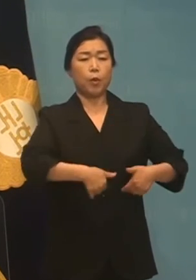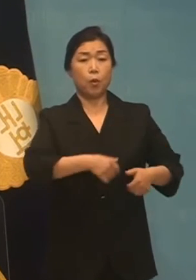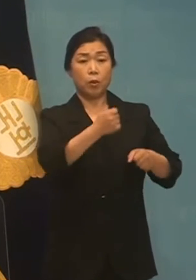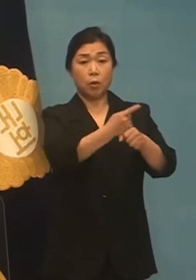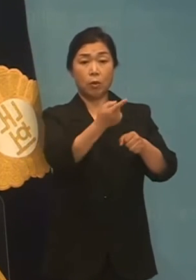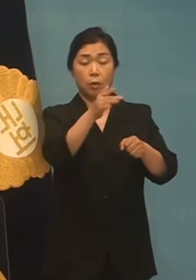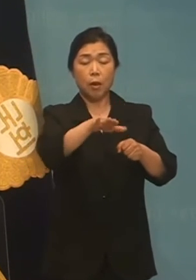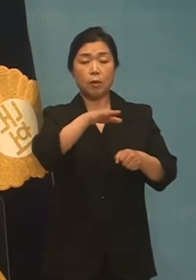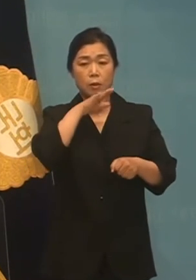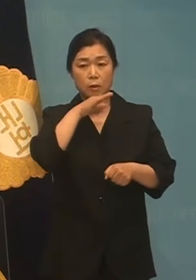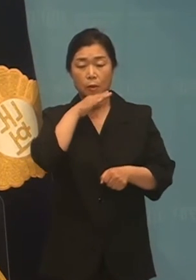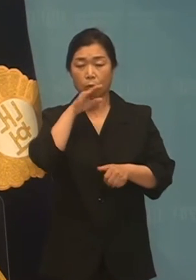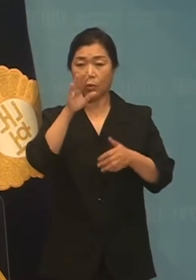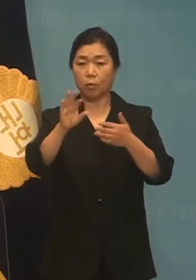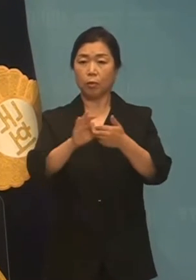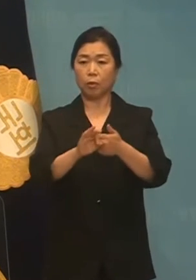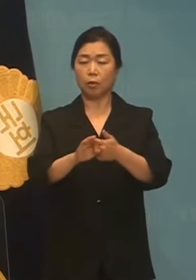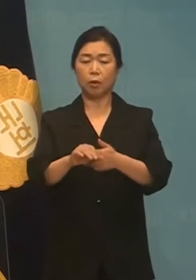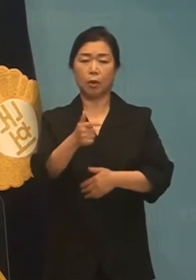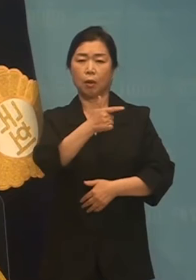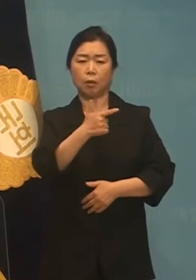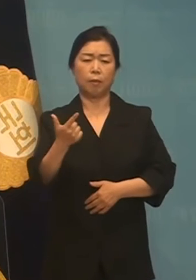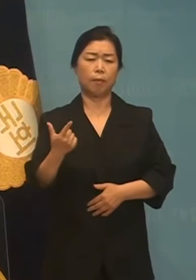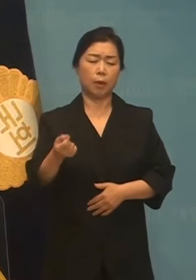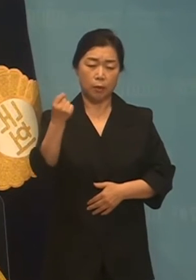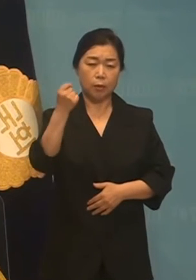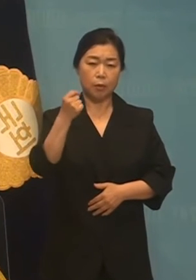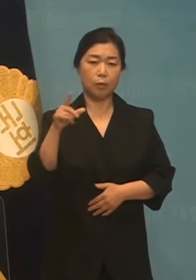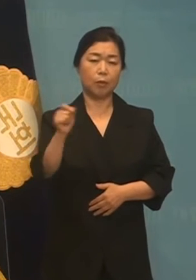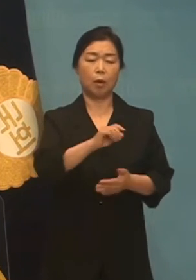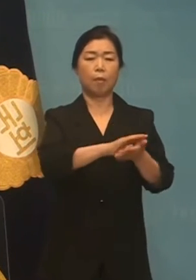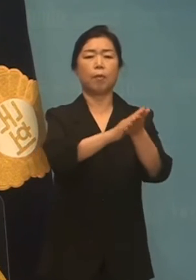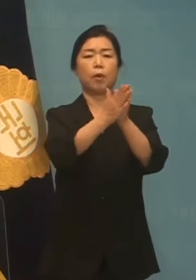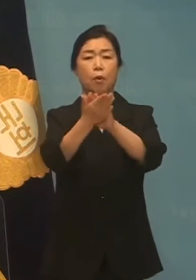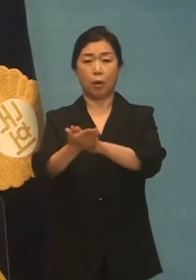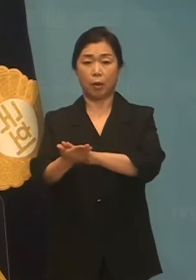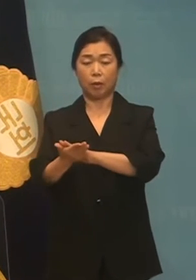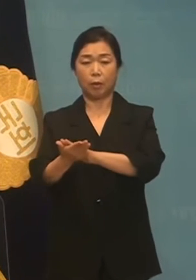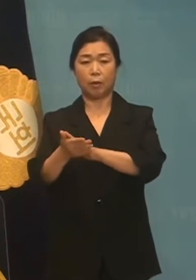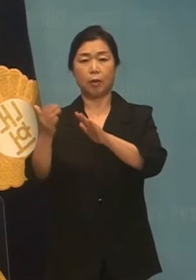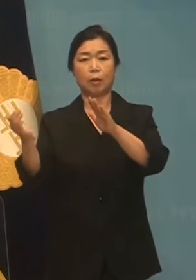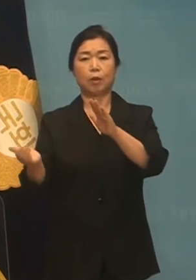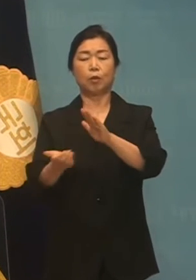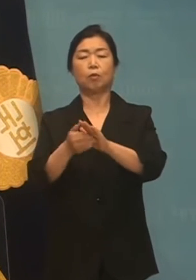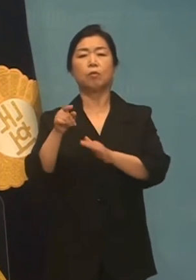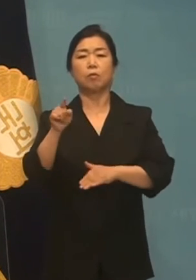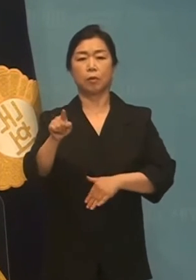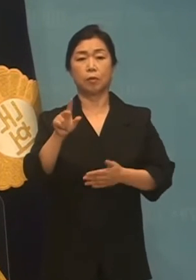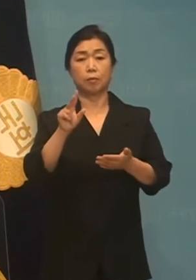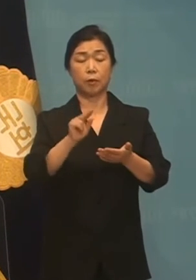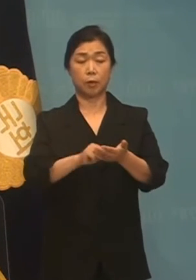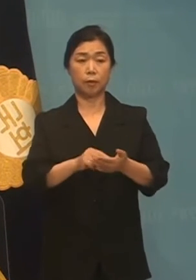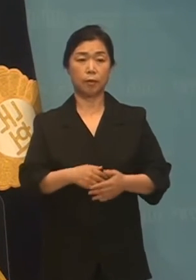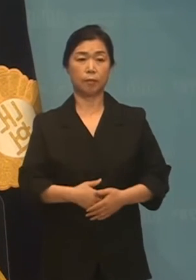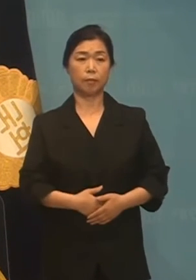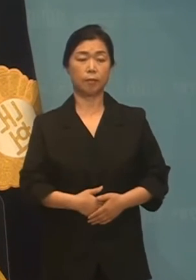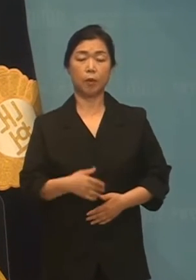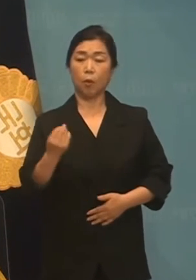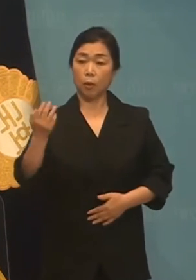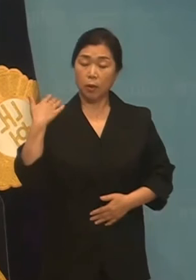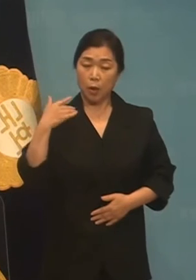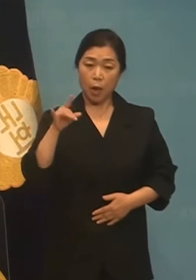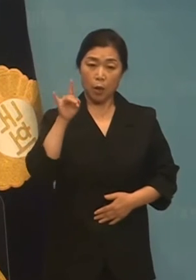아니라 실제로 굉장히 빠른 속도로 전환이 이루어지고 있는 게 사실입니다. 얼마